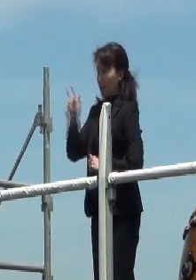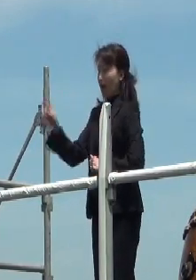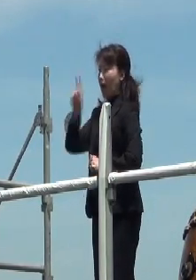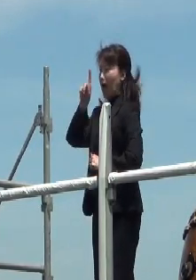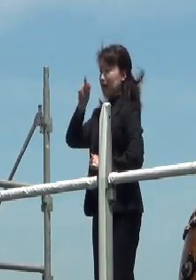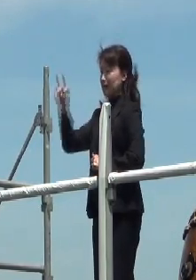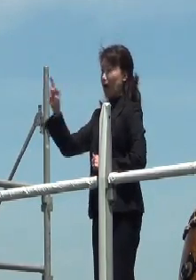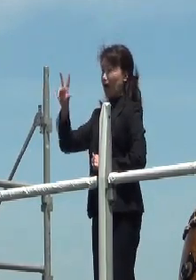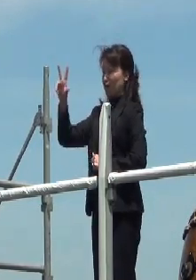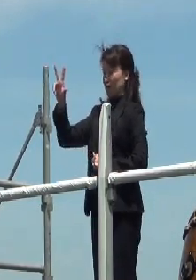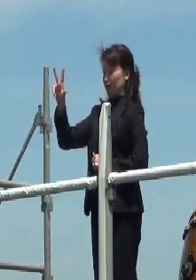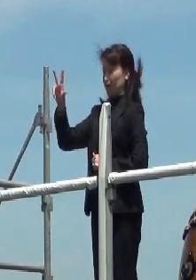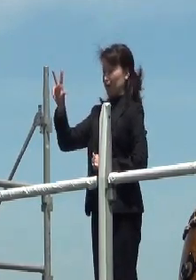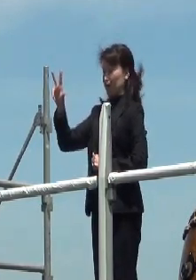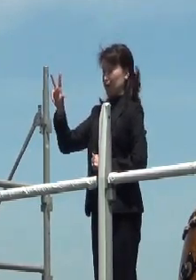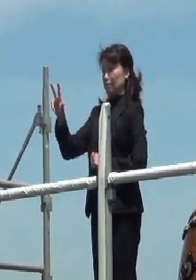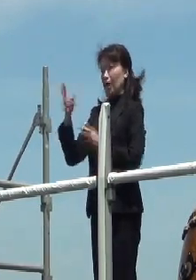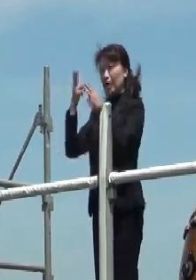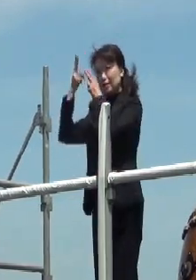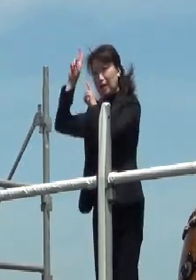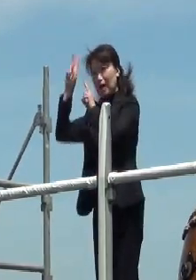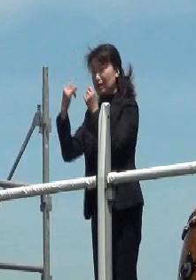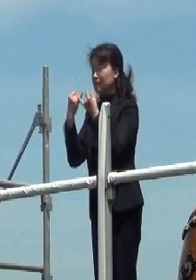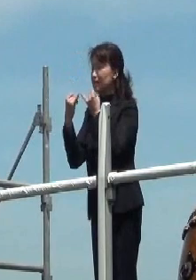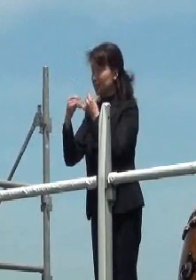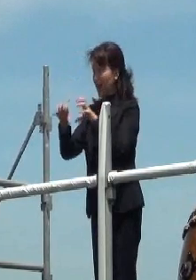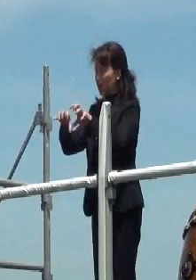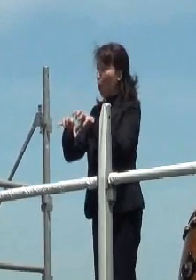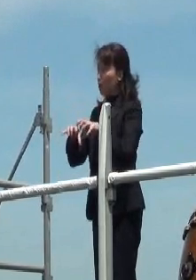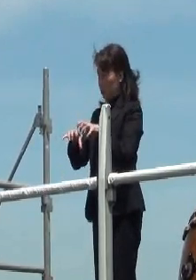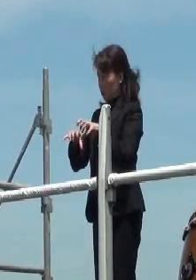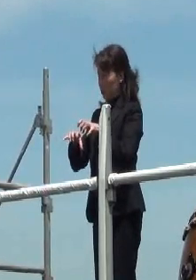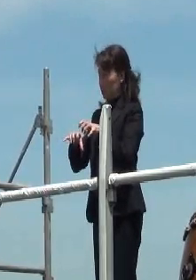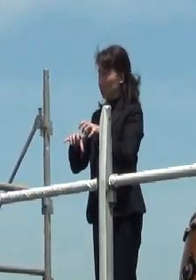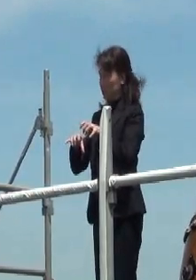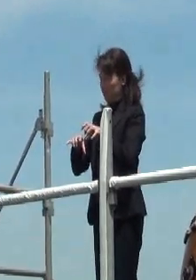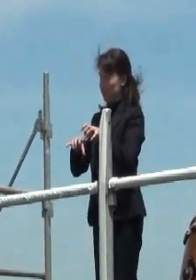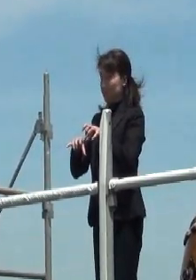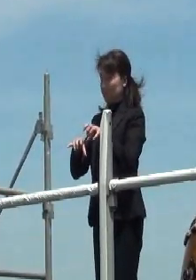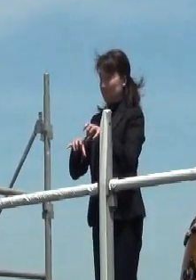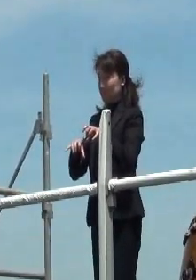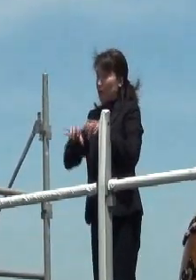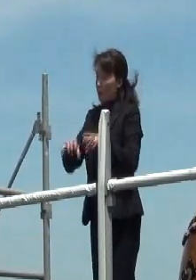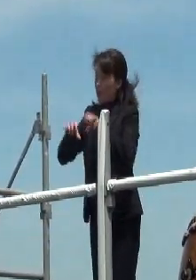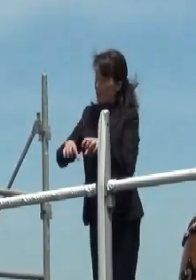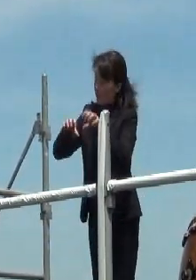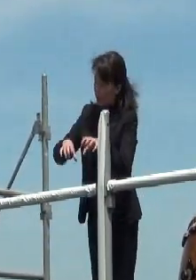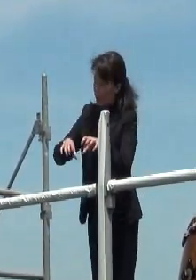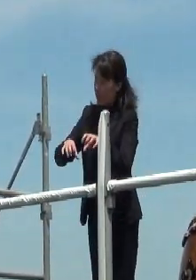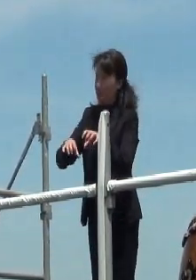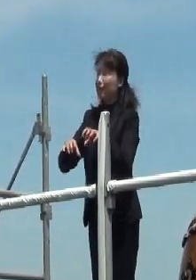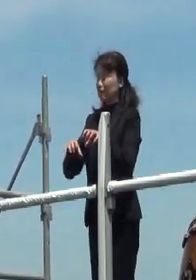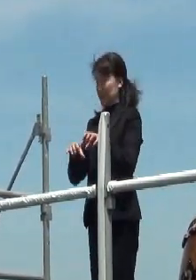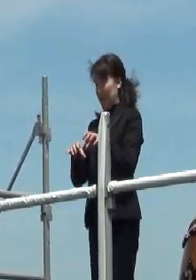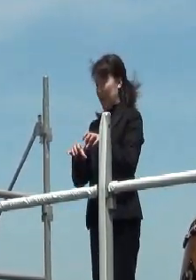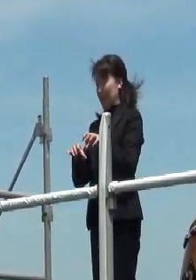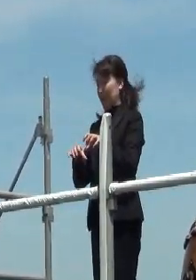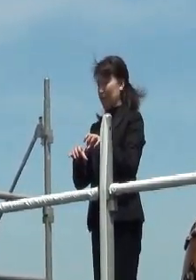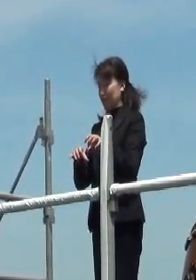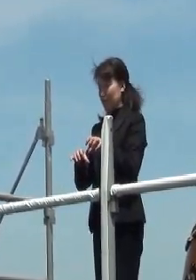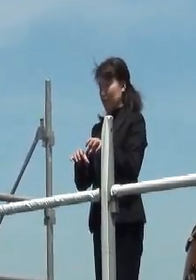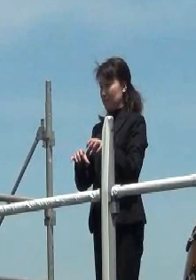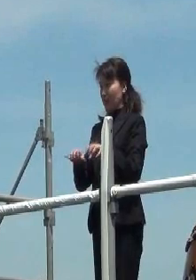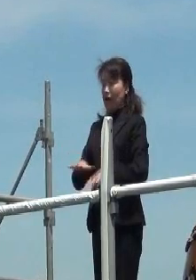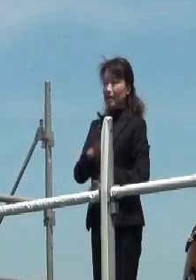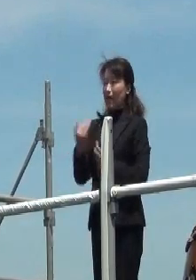という、ちょっと鹿に似た感じの動物と言えばいいですかね、ぴょんぴょんと跳ねるように、